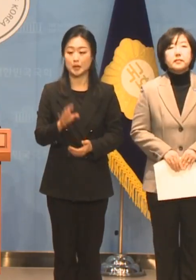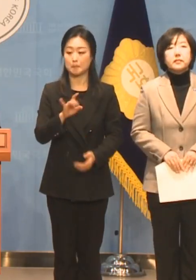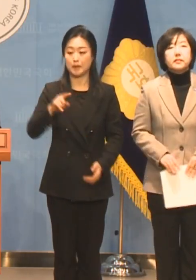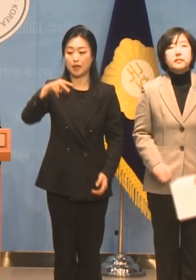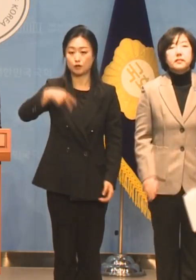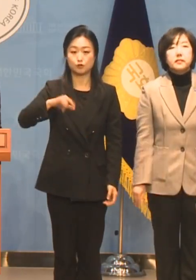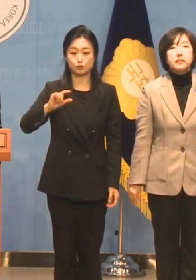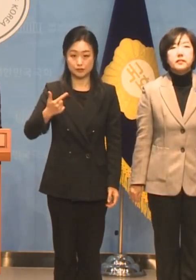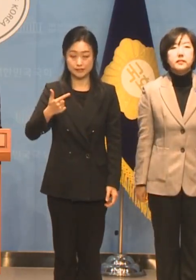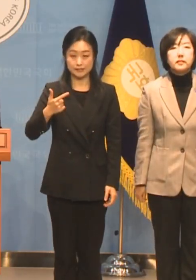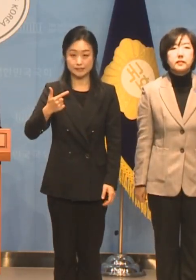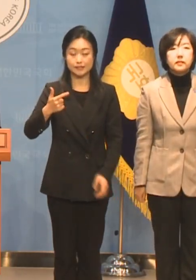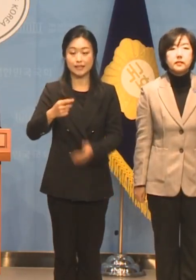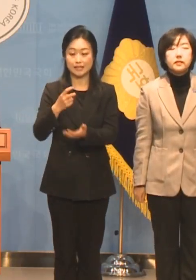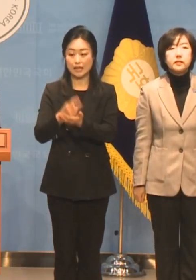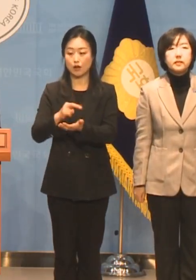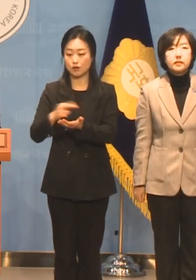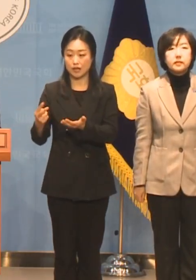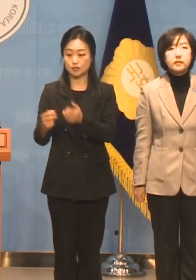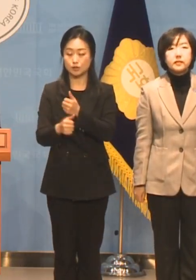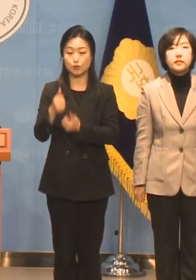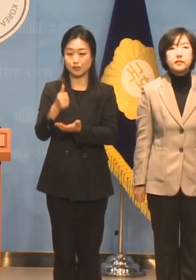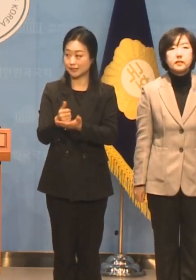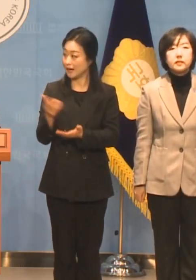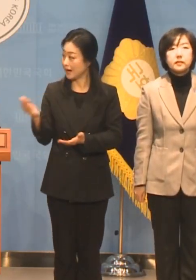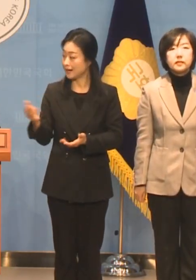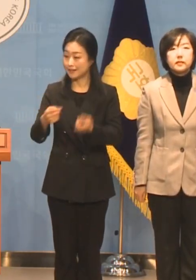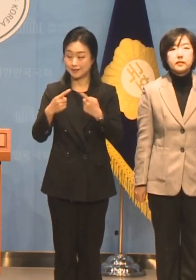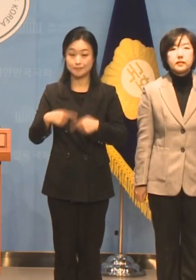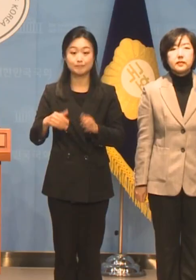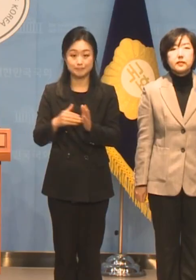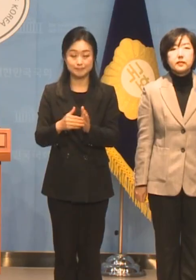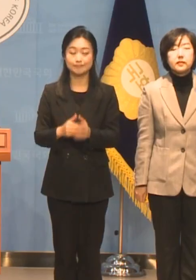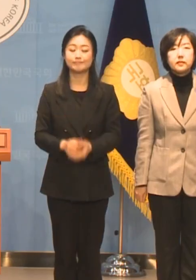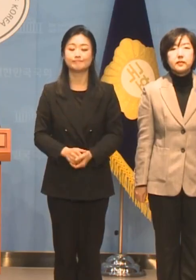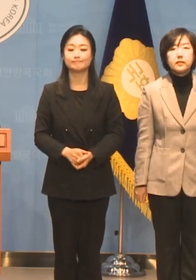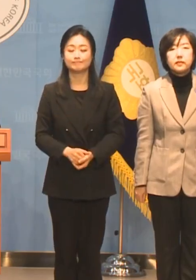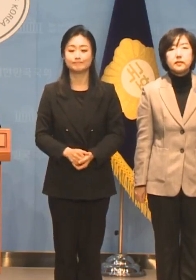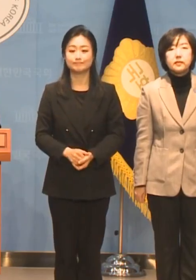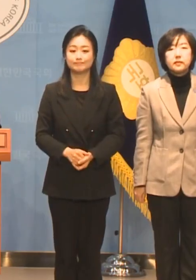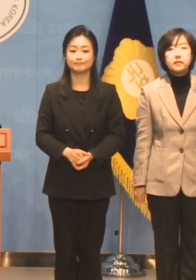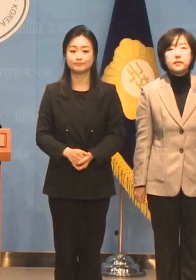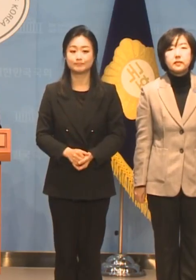배수진 당원 당규 개정 위원장 함께 해주셨습니다.